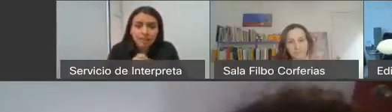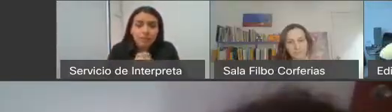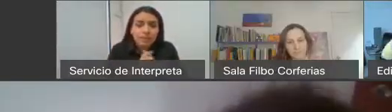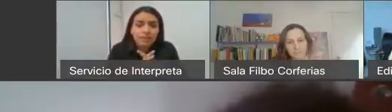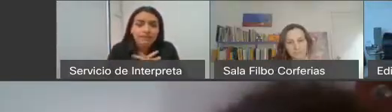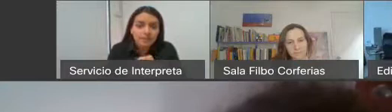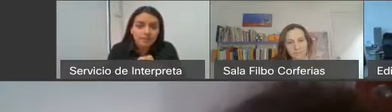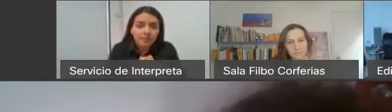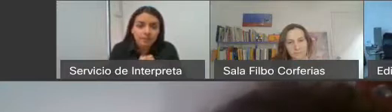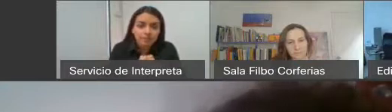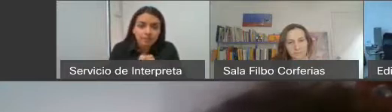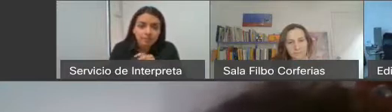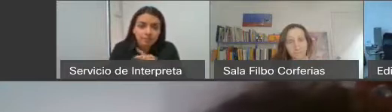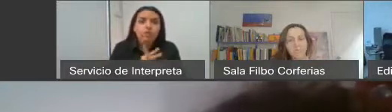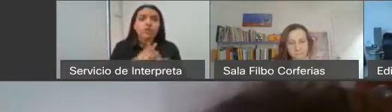lees, la Okay.